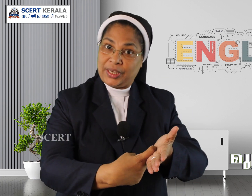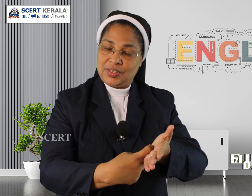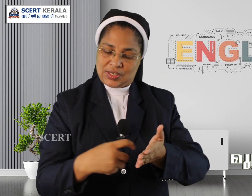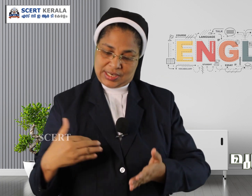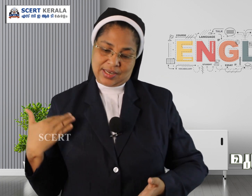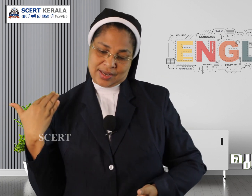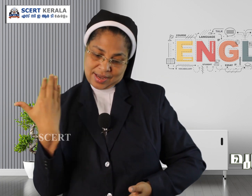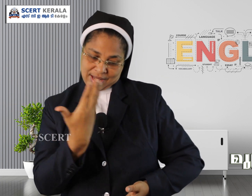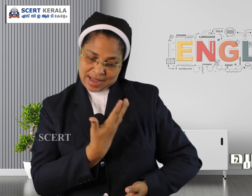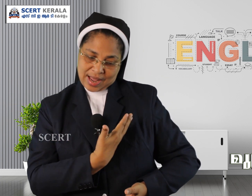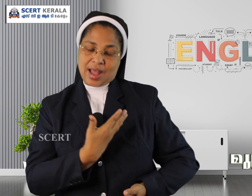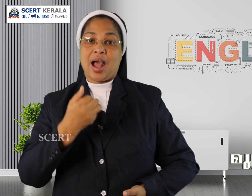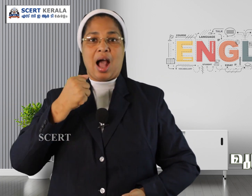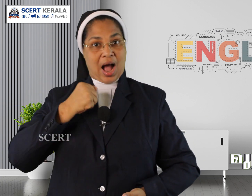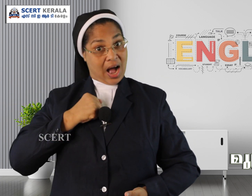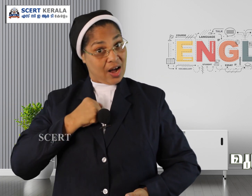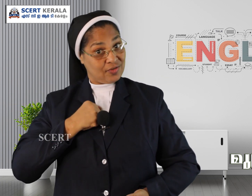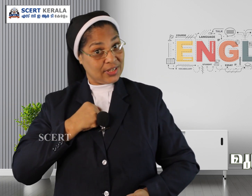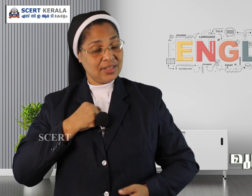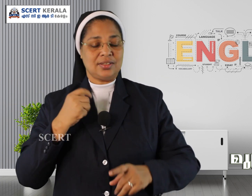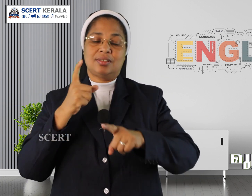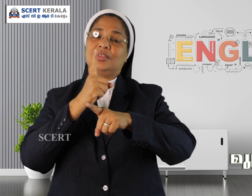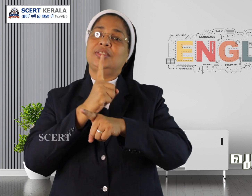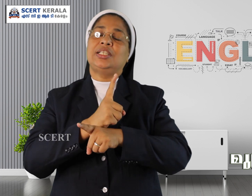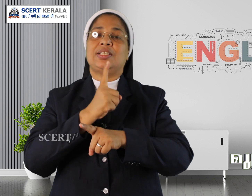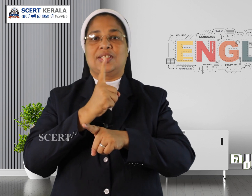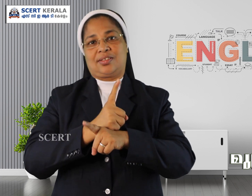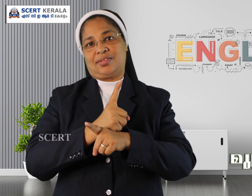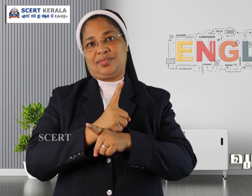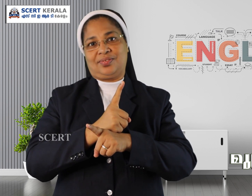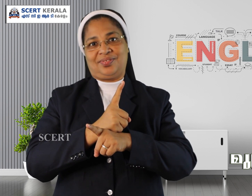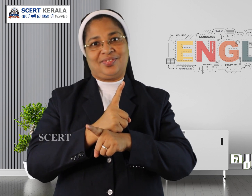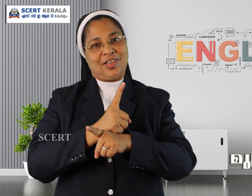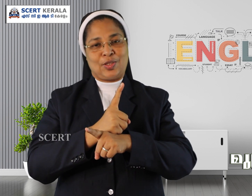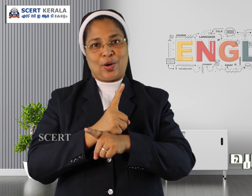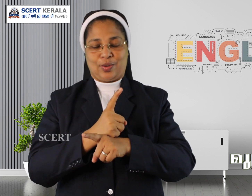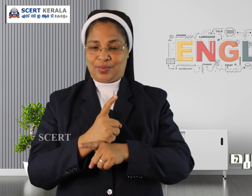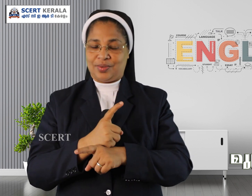റെസ്പെക്റ്റ് അവർ ടീച്ചർ, അത്രയേ ഉള്ളൂ.